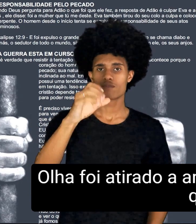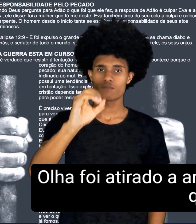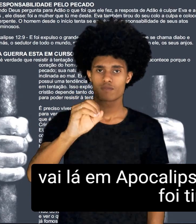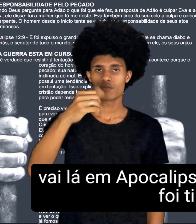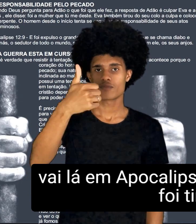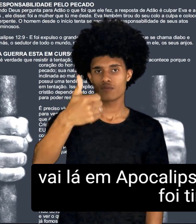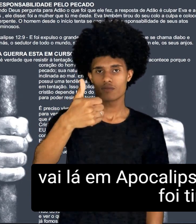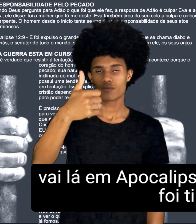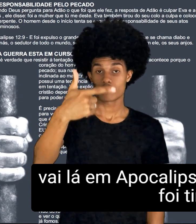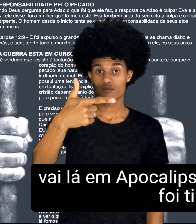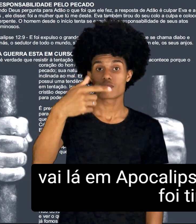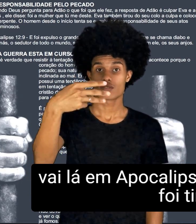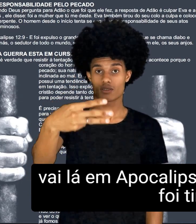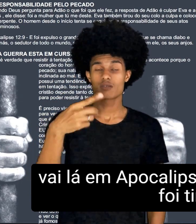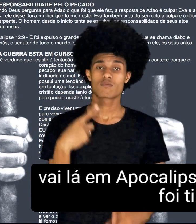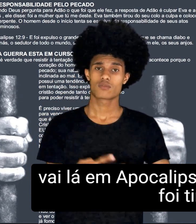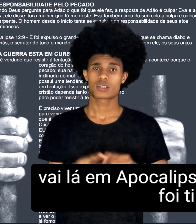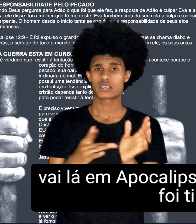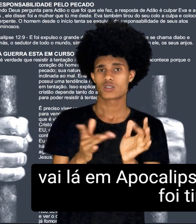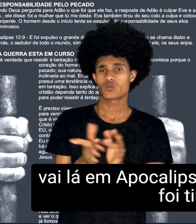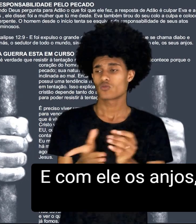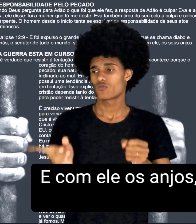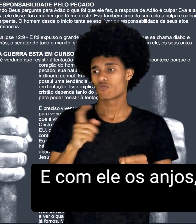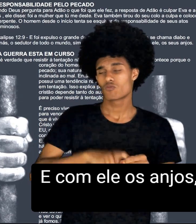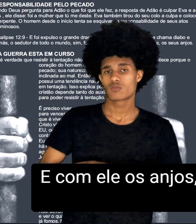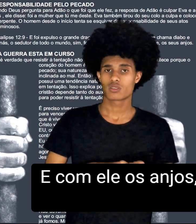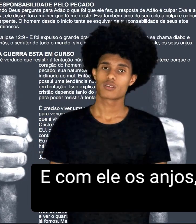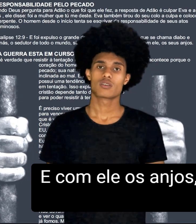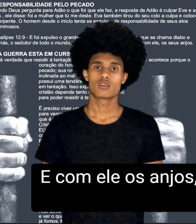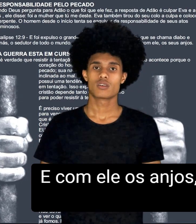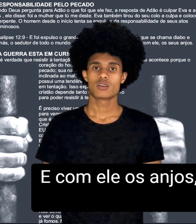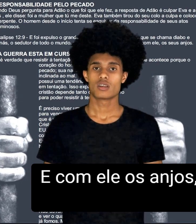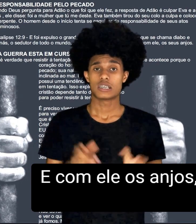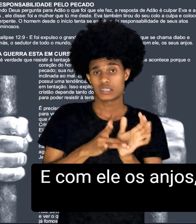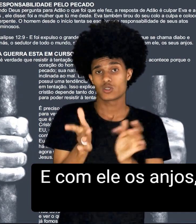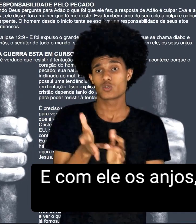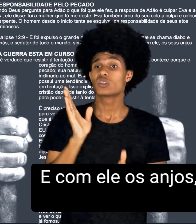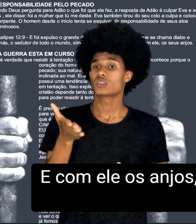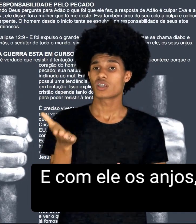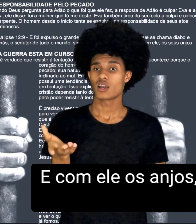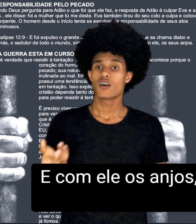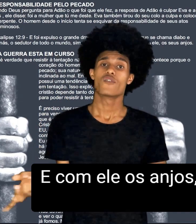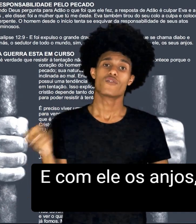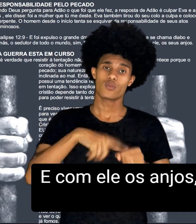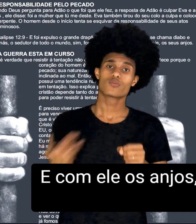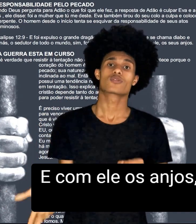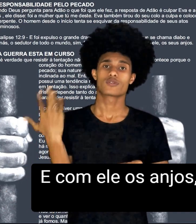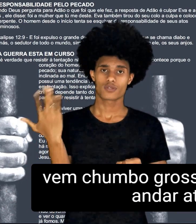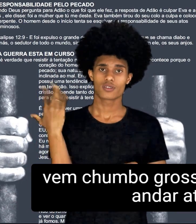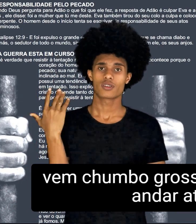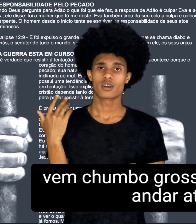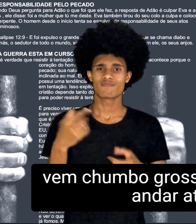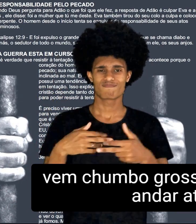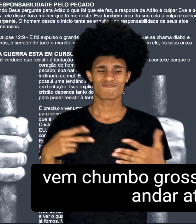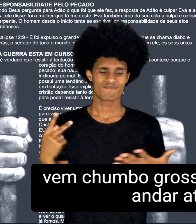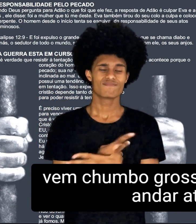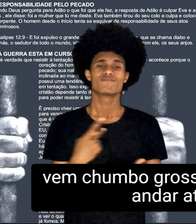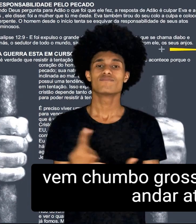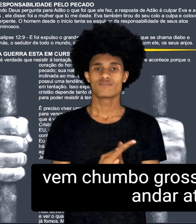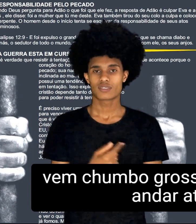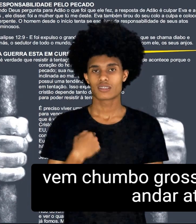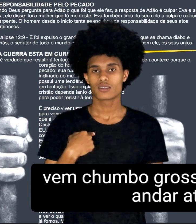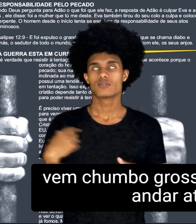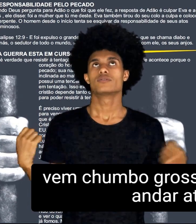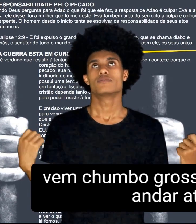que a gente vê lá em Apocalipse, que é a antiga serpente, ele foi atirado para a terra e com ele os seus anjos. Então assim, ai da terra, se cuida aí porque vem chumbo grosso por aí.